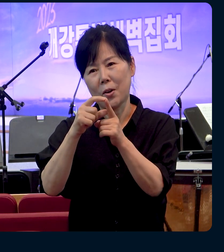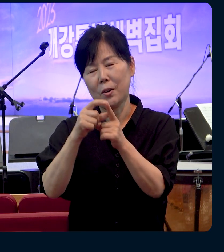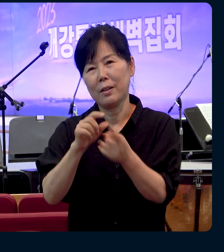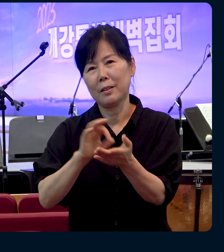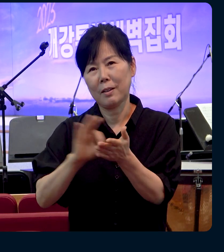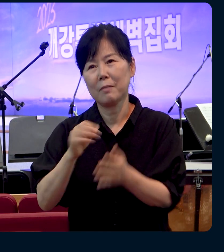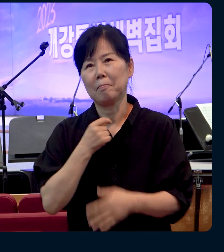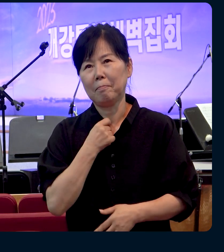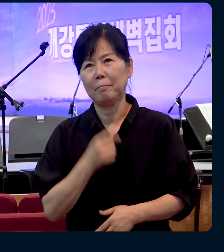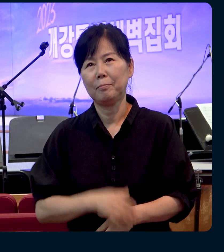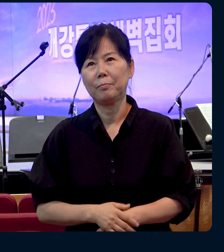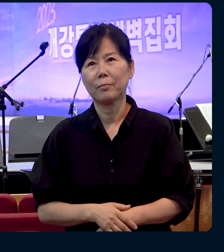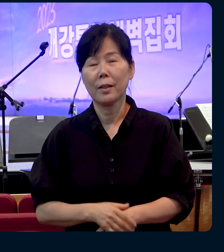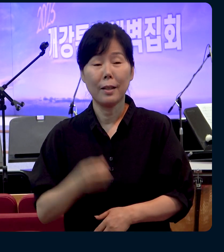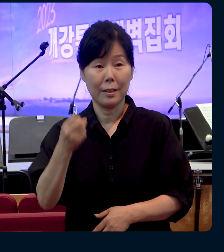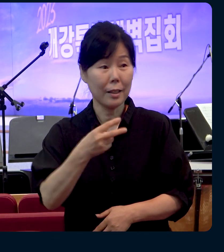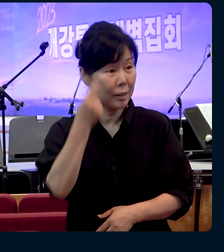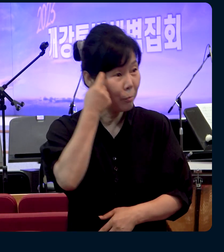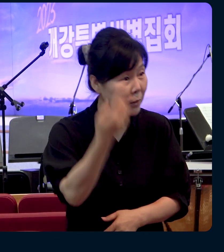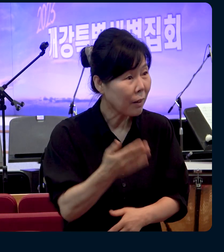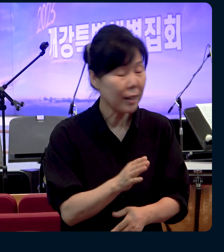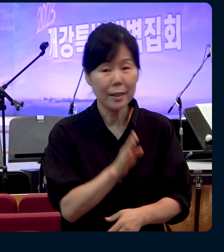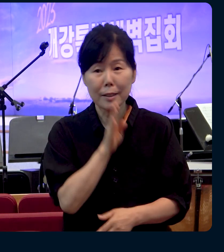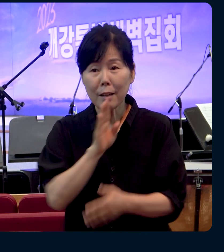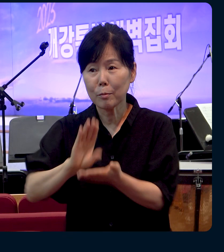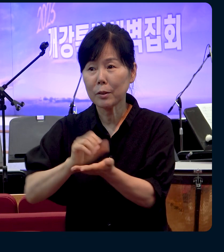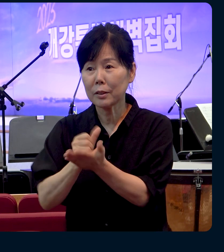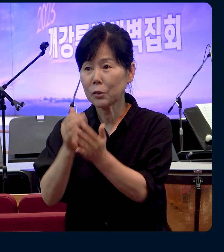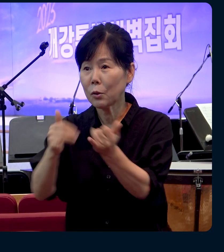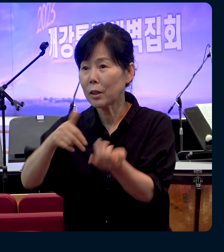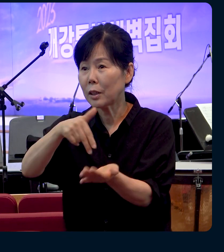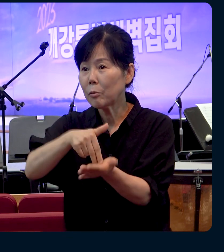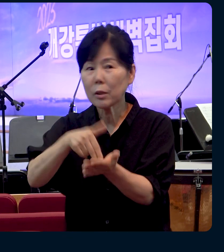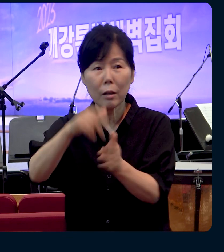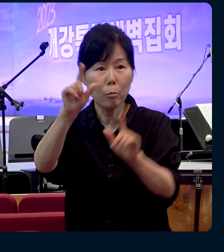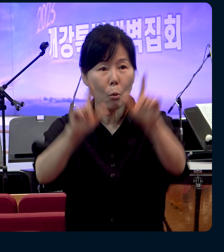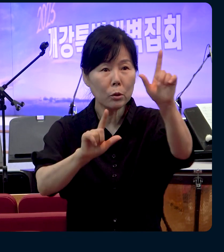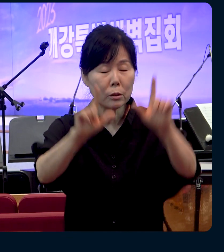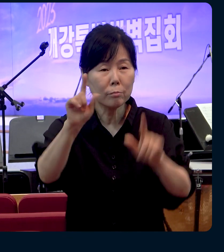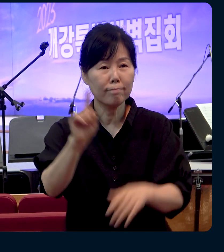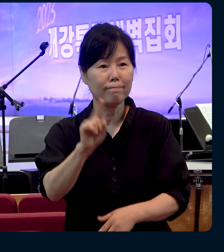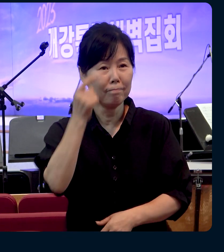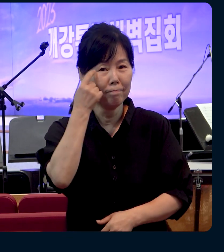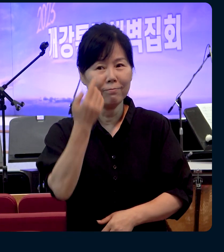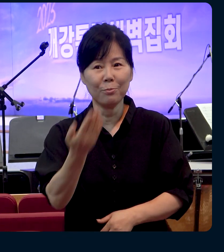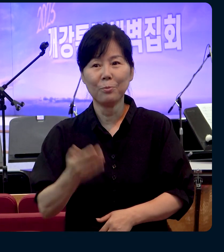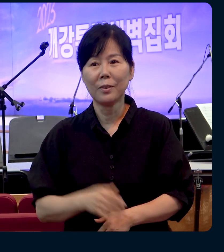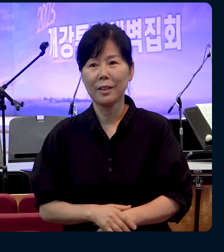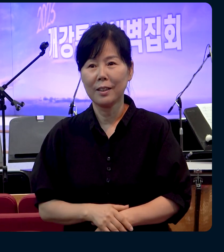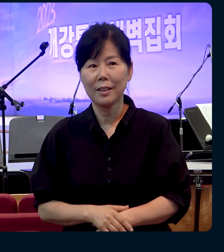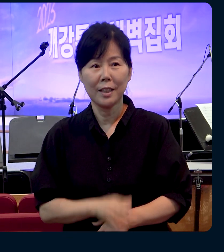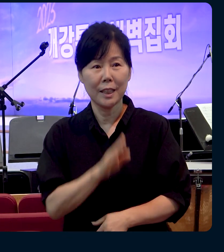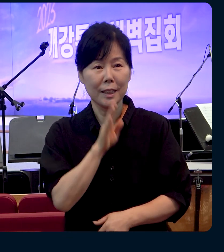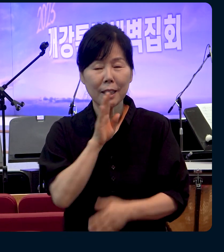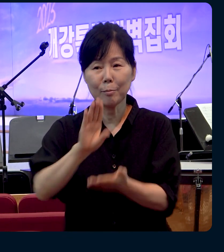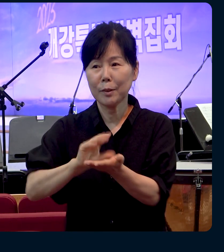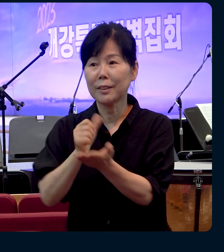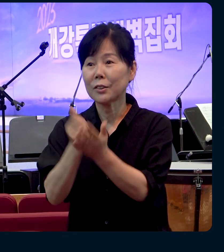자, 그래서 다시 한번 묻습니다. 참된 그리스도인의 모습은 무엇입니까? 즉,